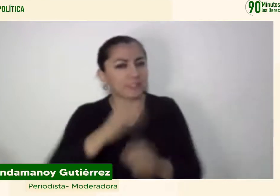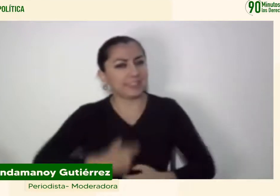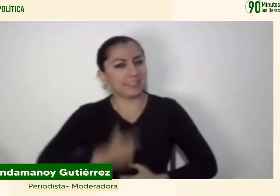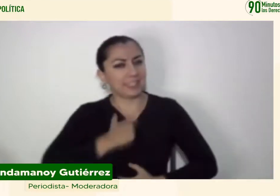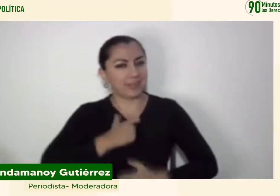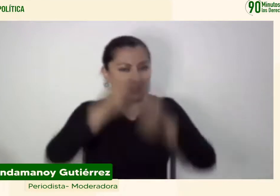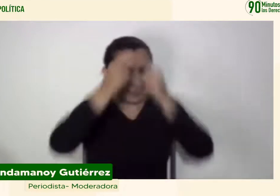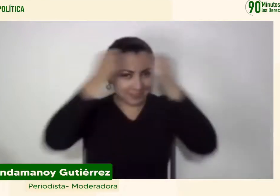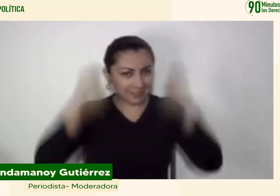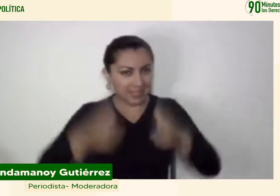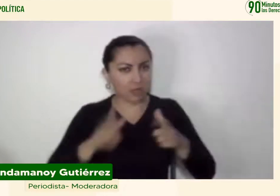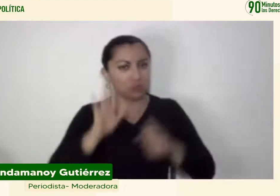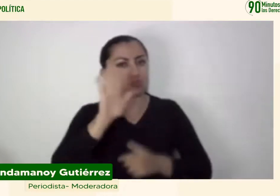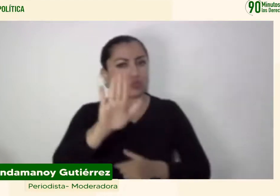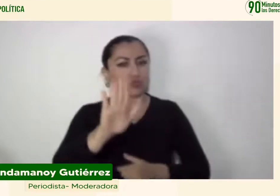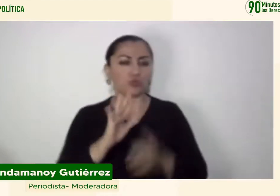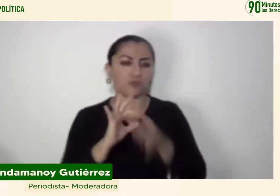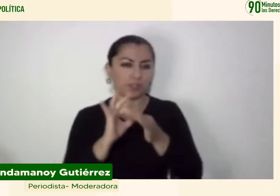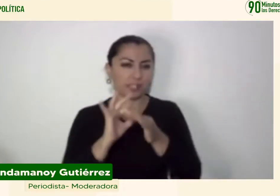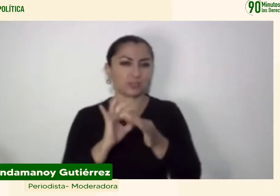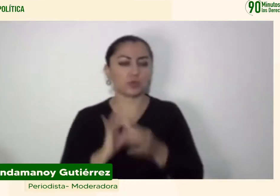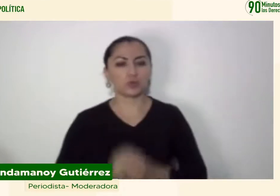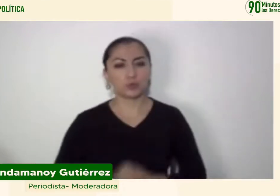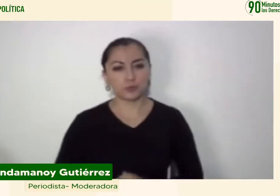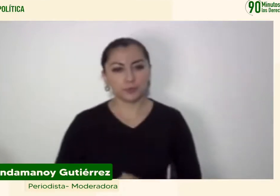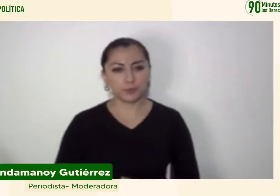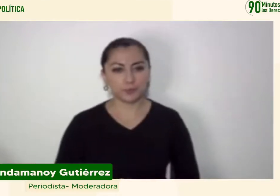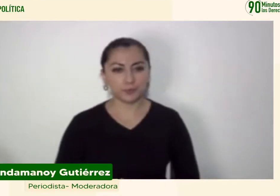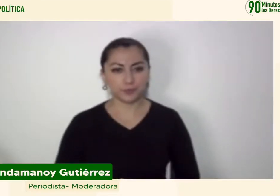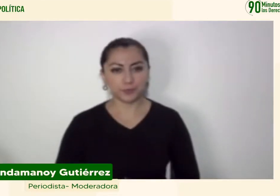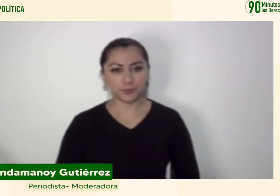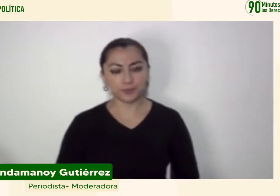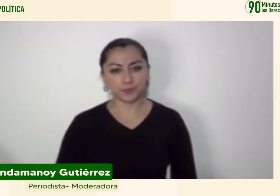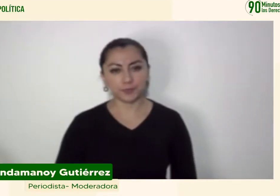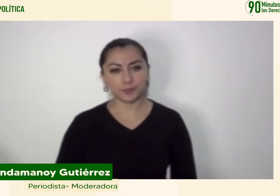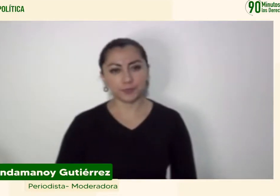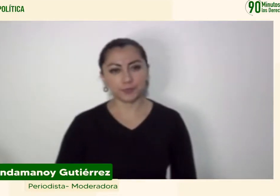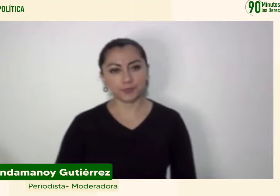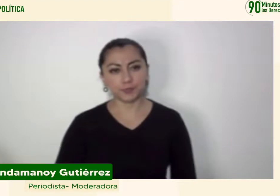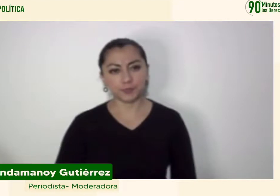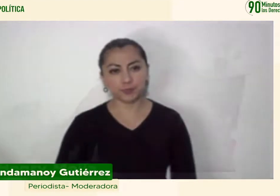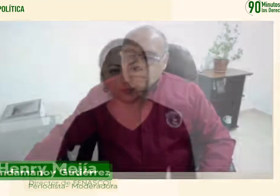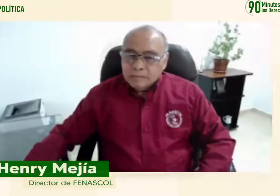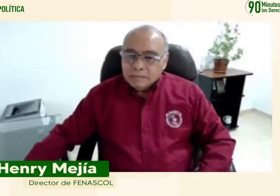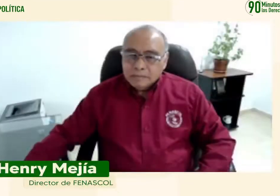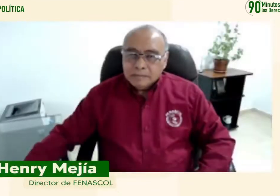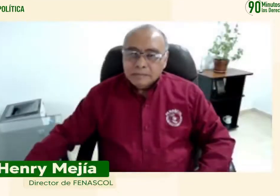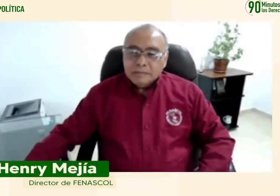como puede responder como sociedad civil antes de alicante el estado